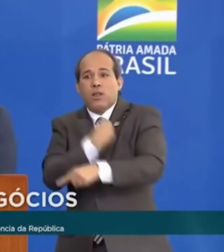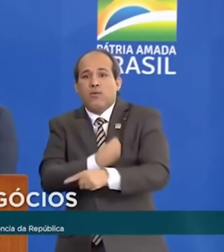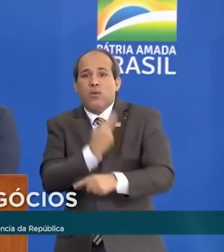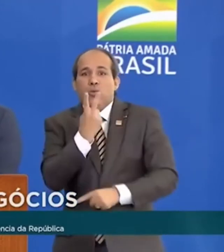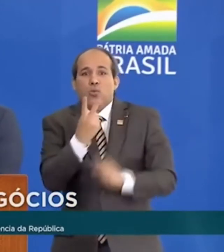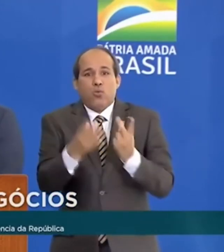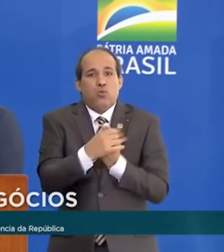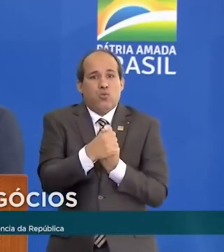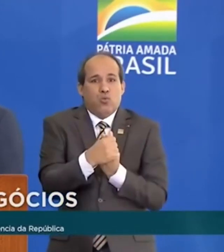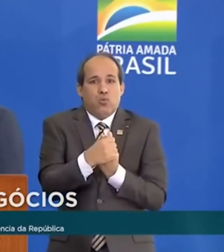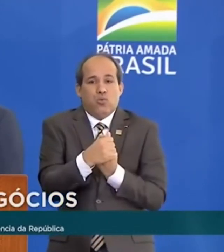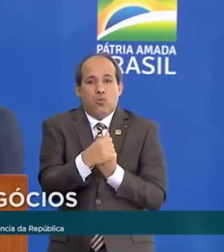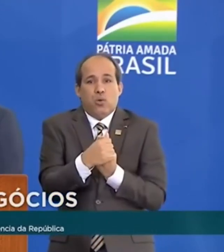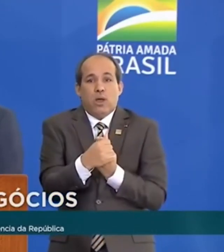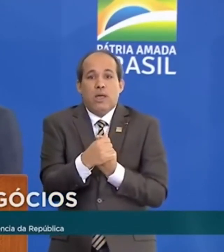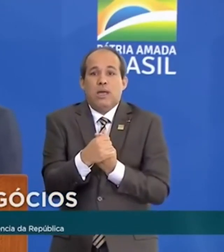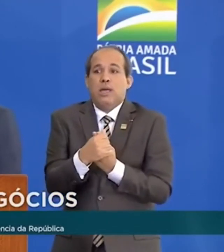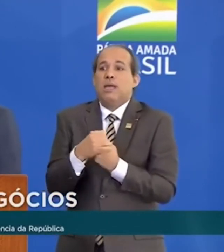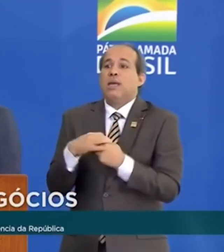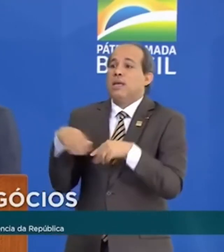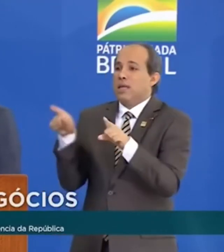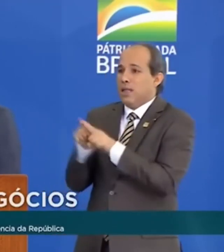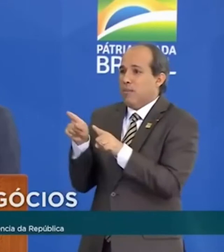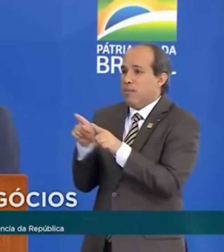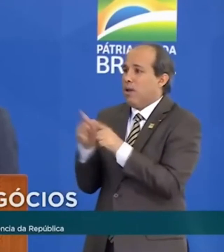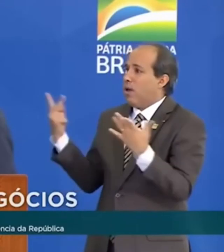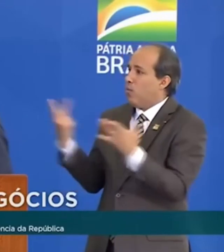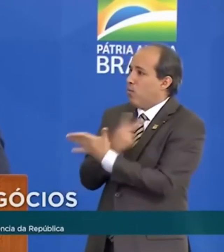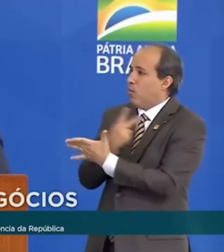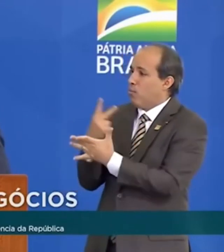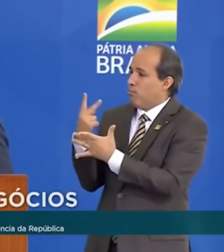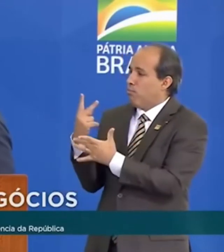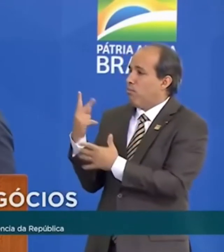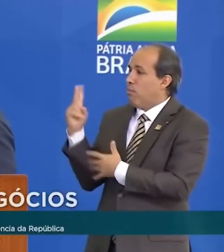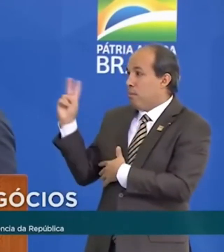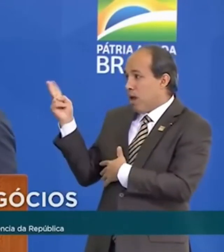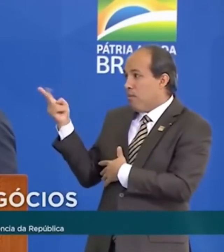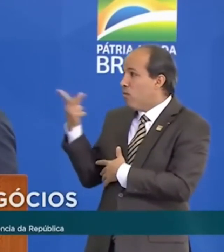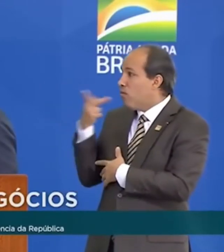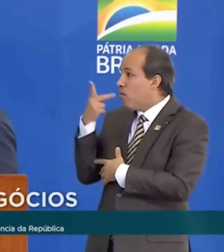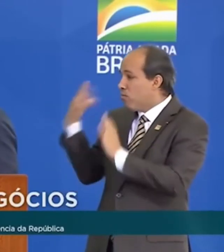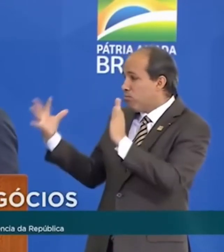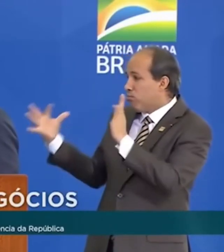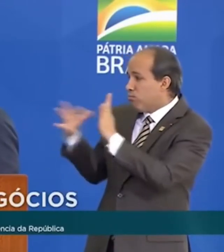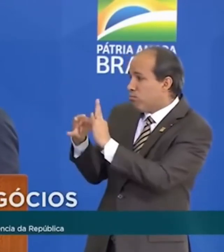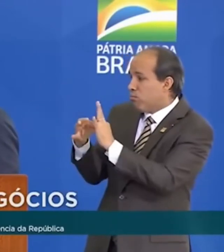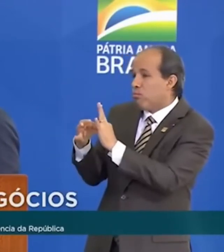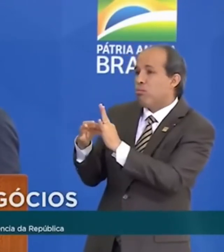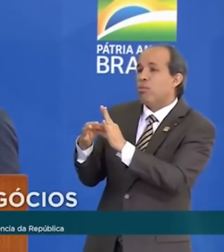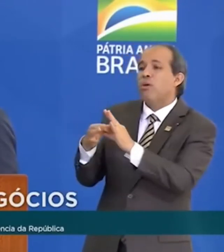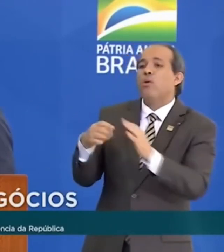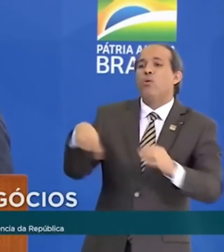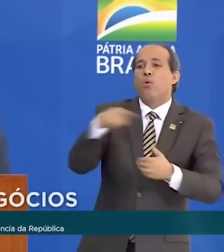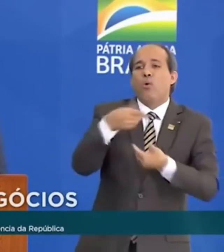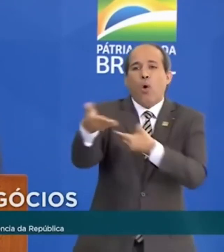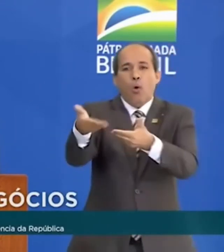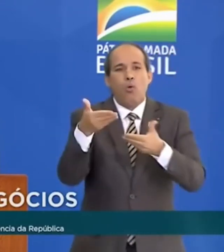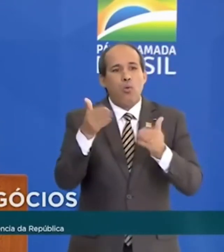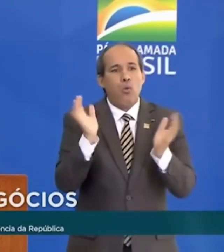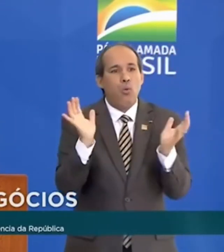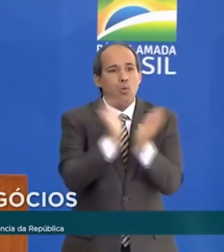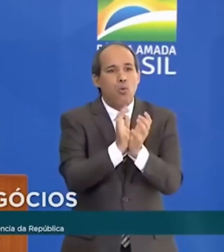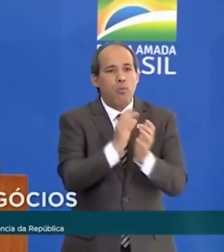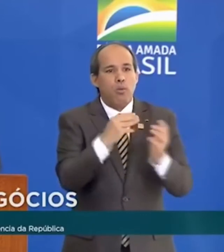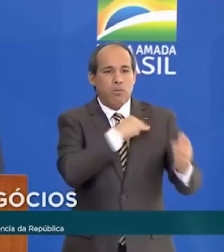E a partir daí, presidente, nós cuidamos com toda a equipe de ministros coordenada pelo